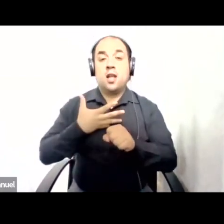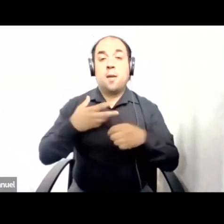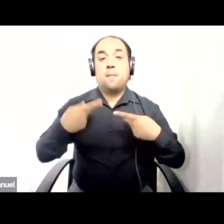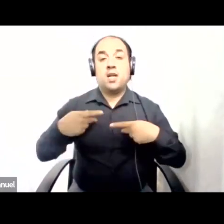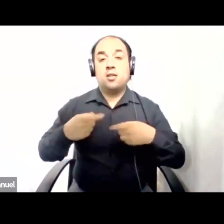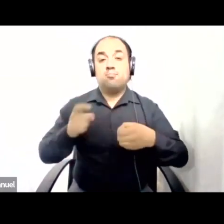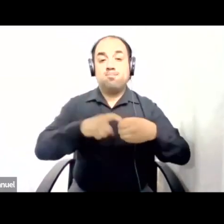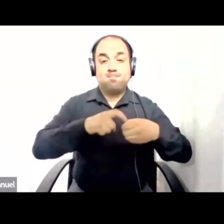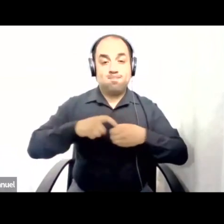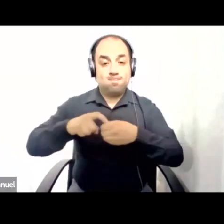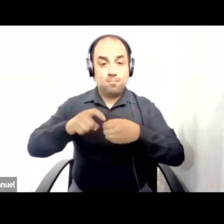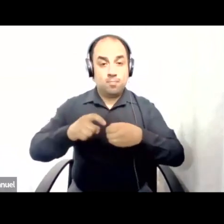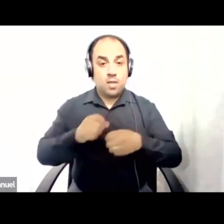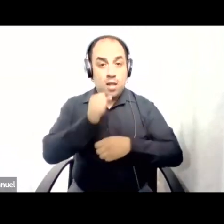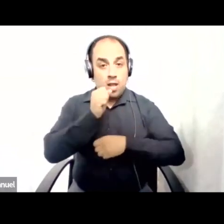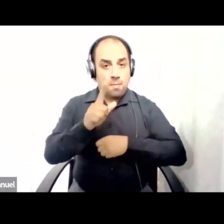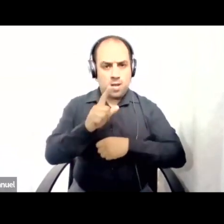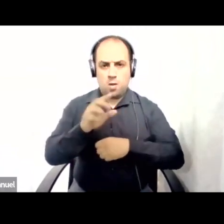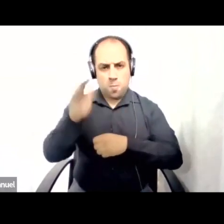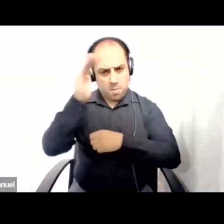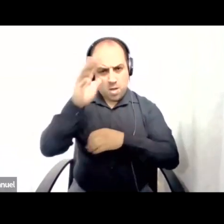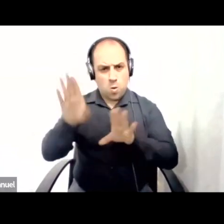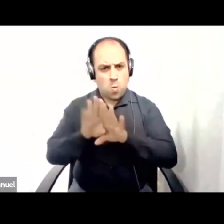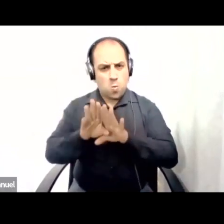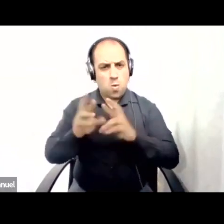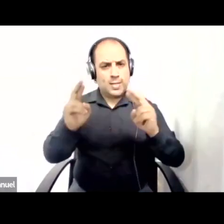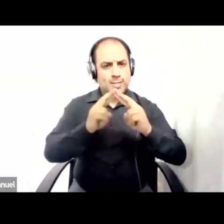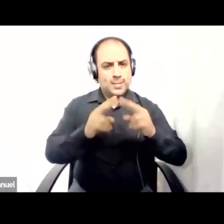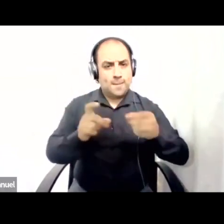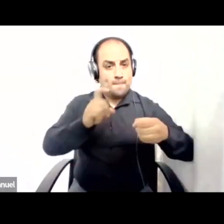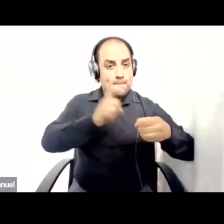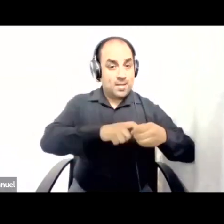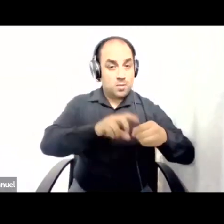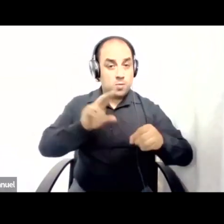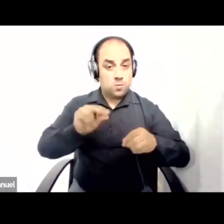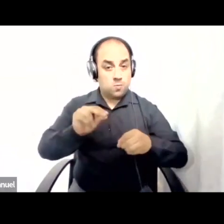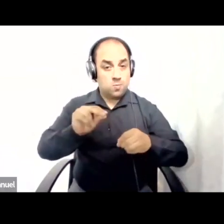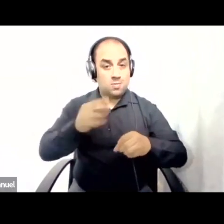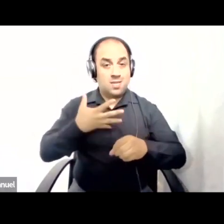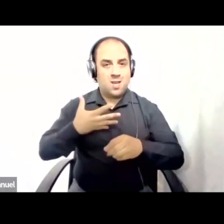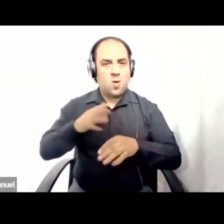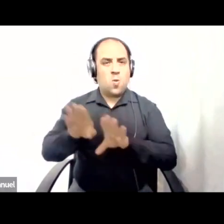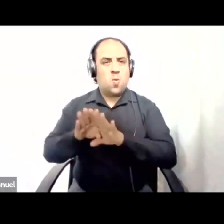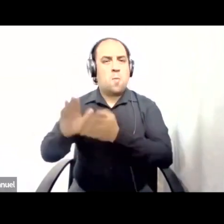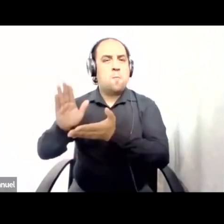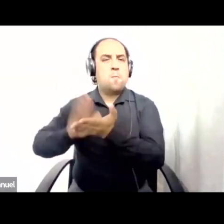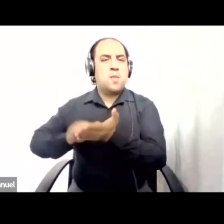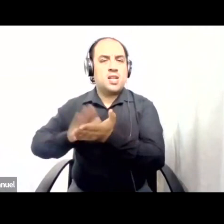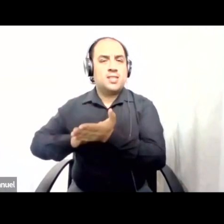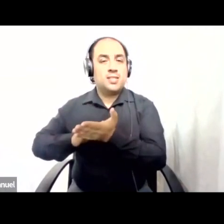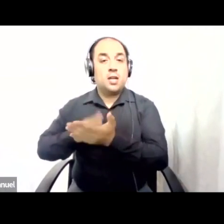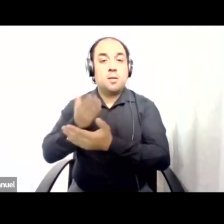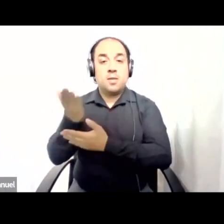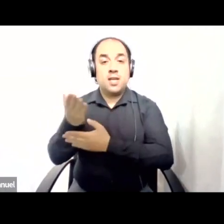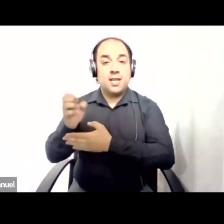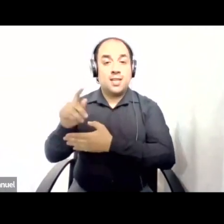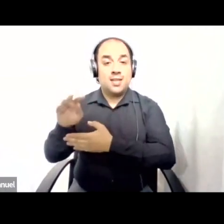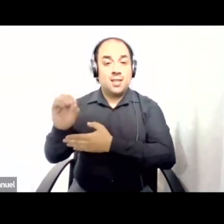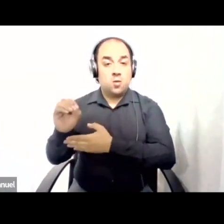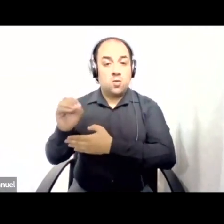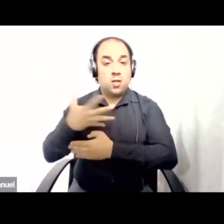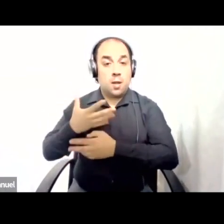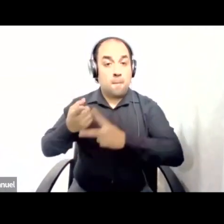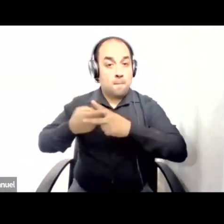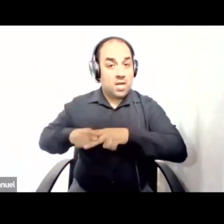como algo ligado a la religión, sino como una solicitación o un requerimiento ético emanado de la economía.